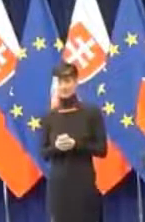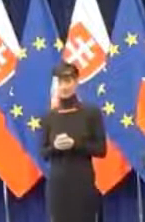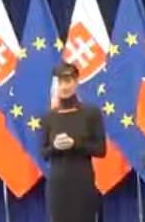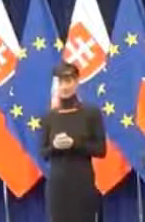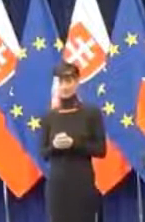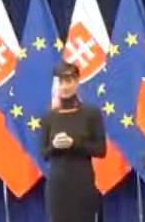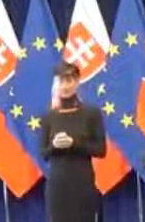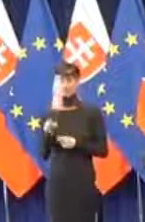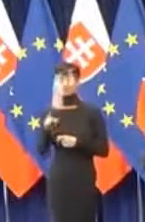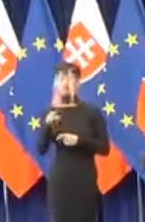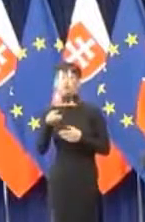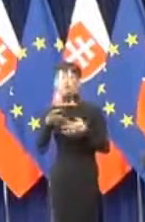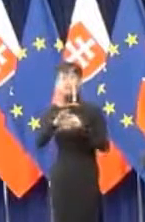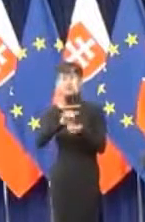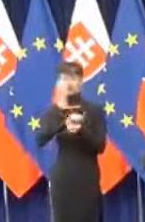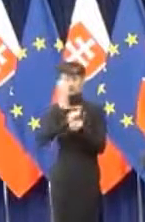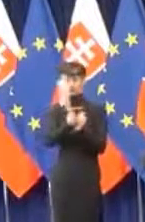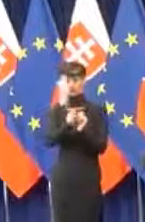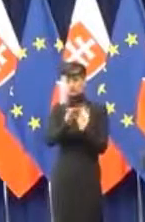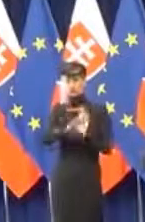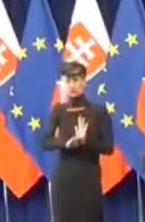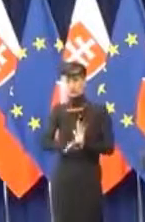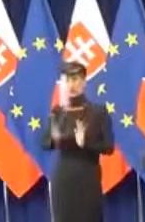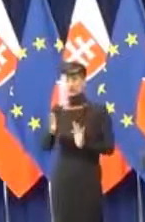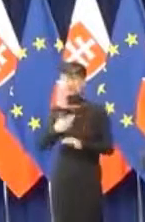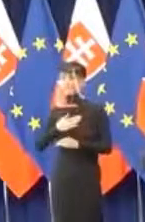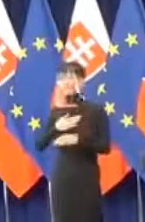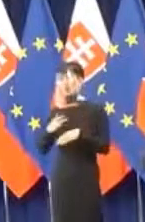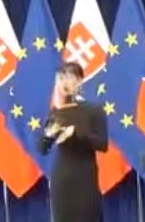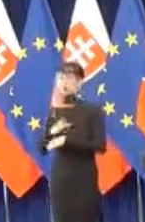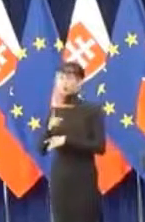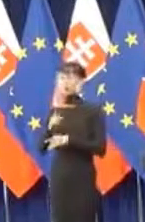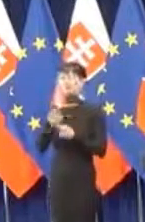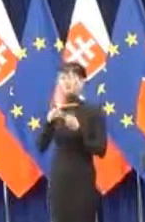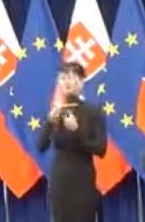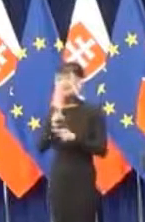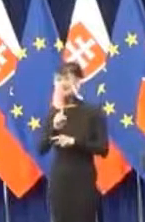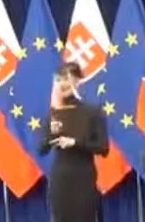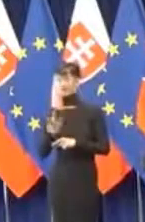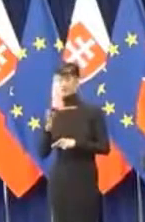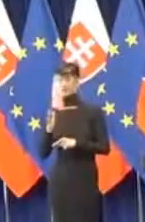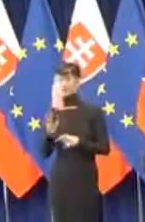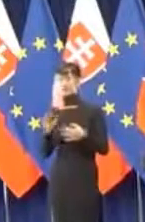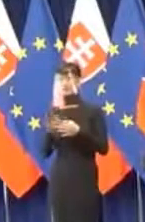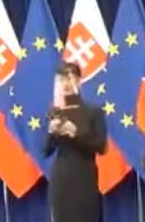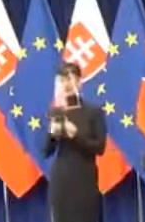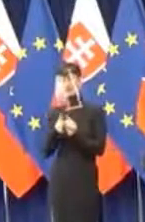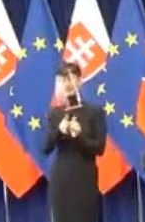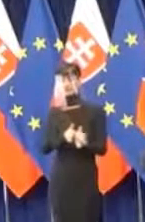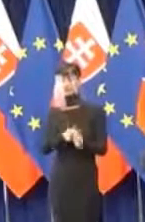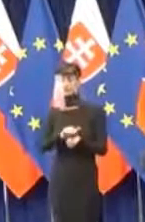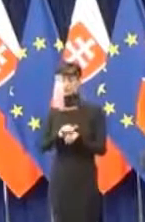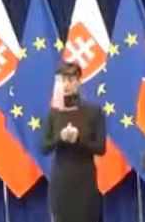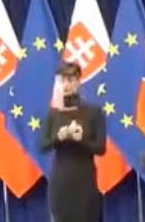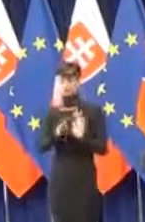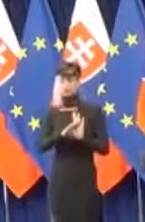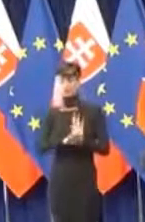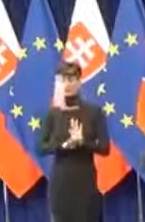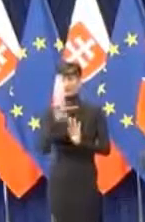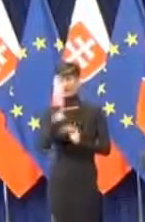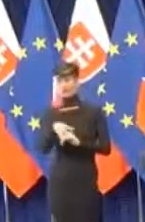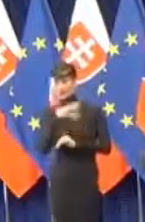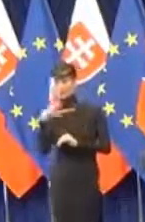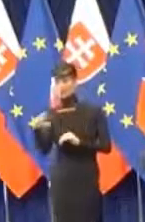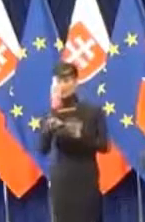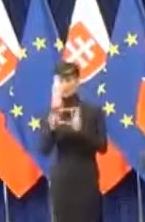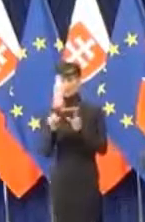to pocit, ktorý mám ja, alebo povedme niektorú mene povedal som, že sme veľmi radi, my sme nejak mám to technické dodať, nejaké tabulky, kde